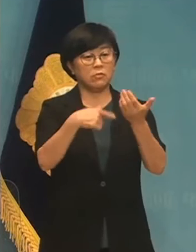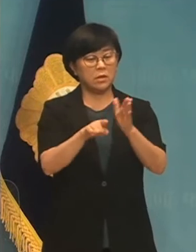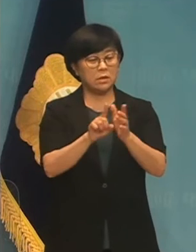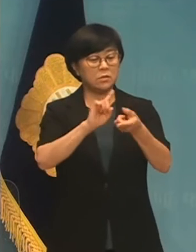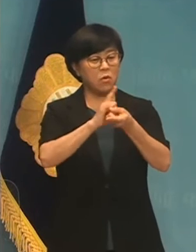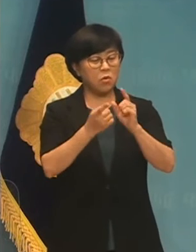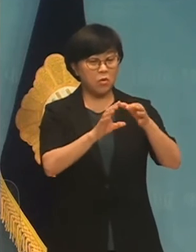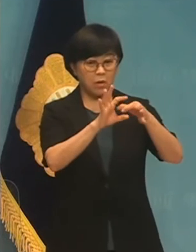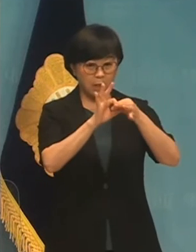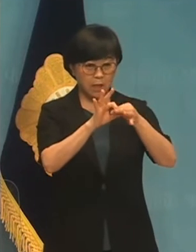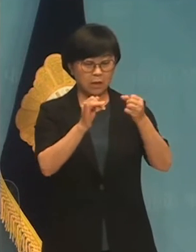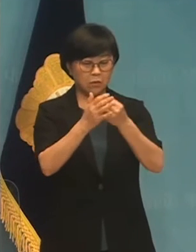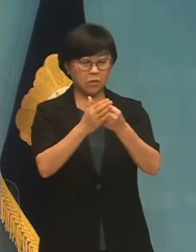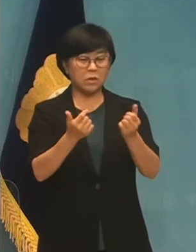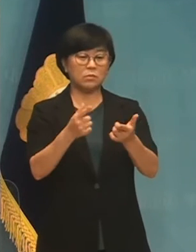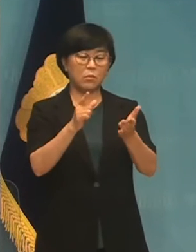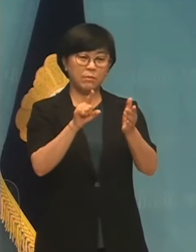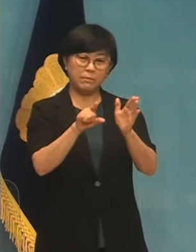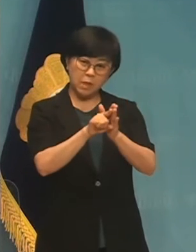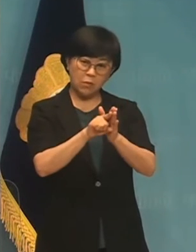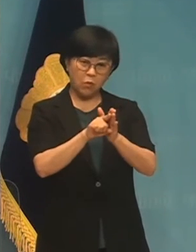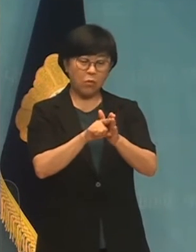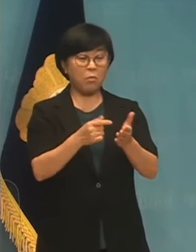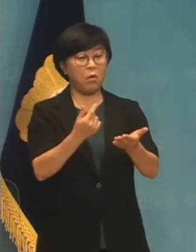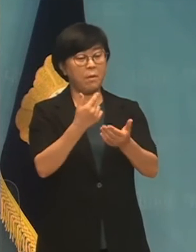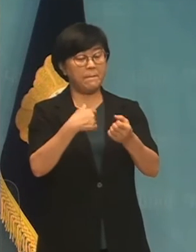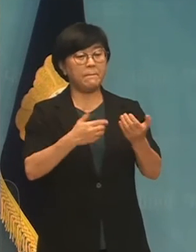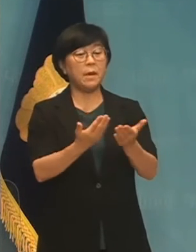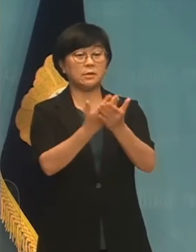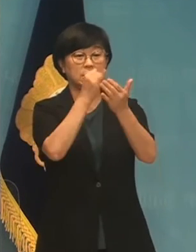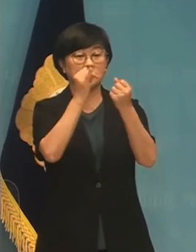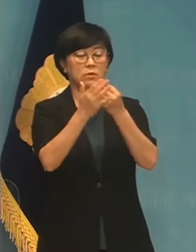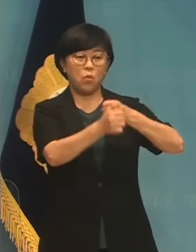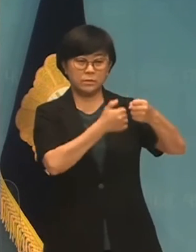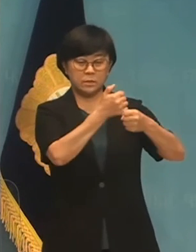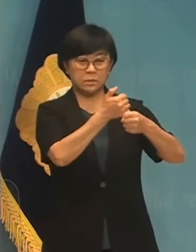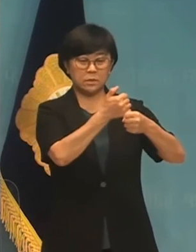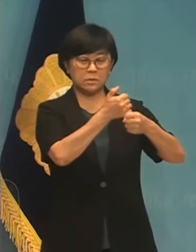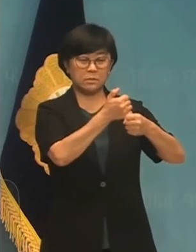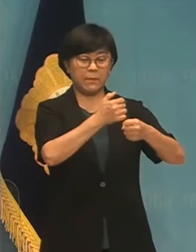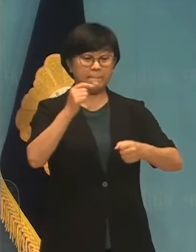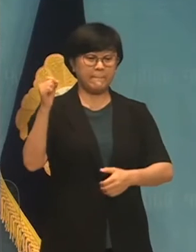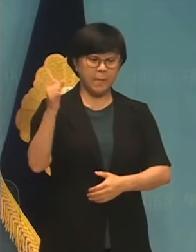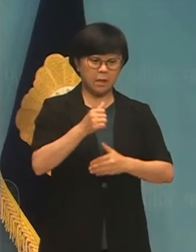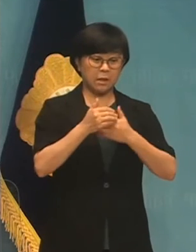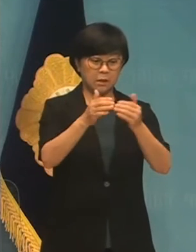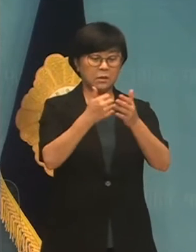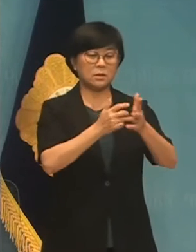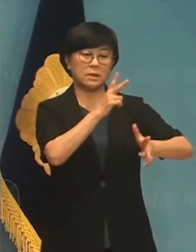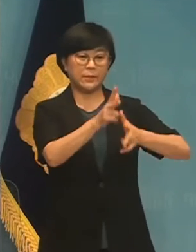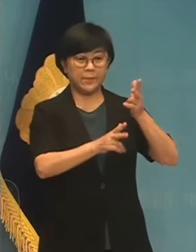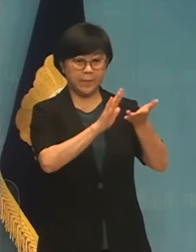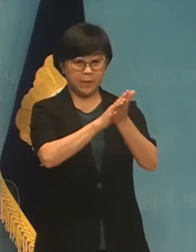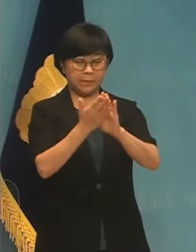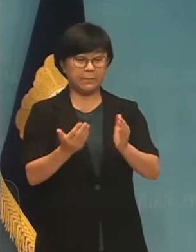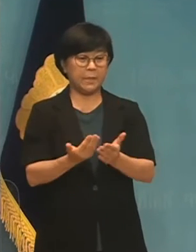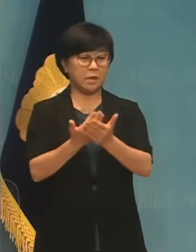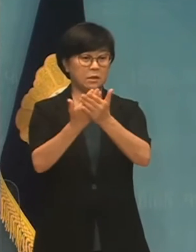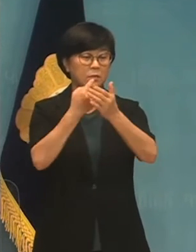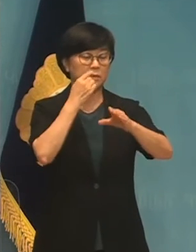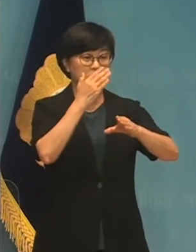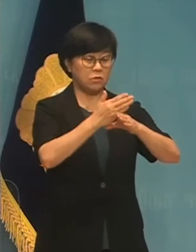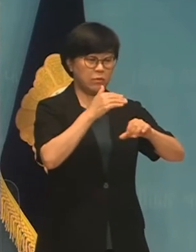서로 의존하며 발전해 왔습니다. 그러나 지난 50년도 숨가쁘게 달려온 산업화, 민주화